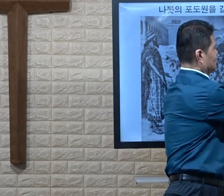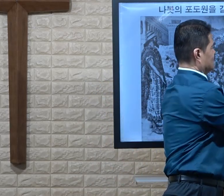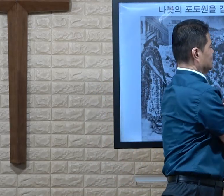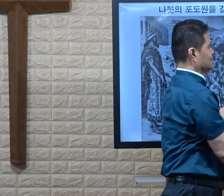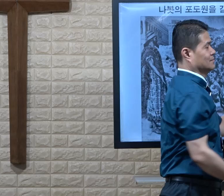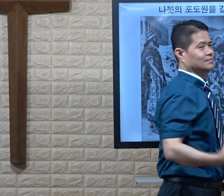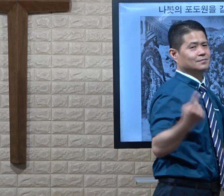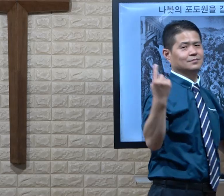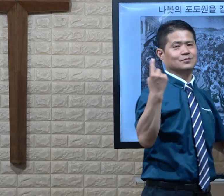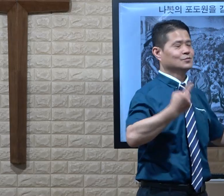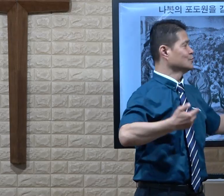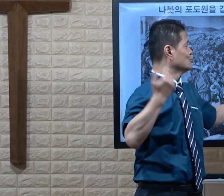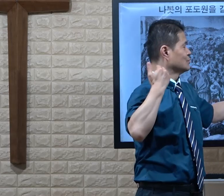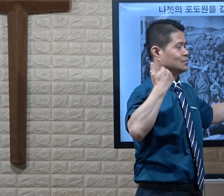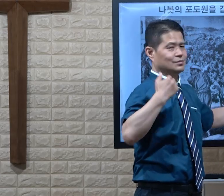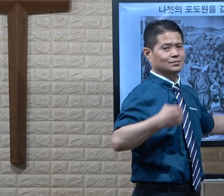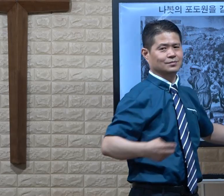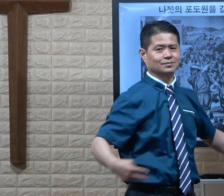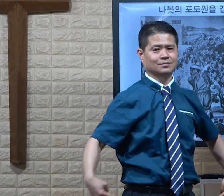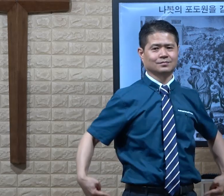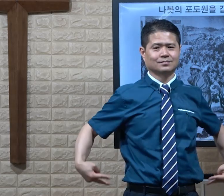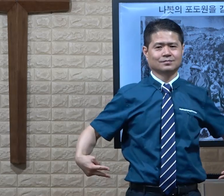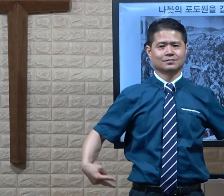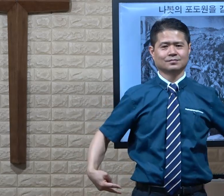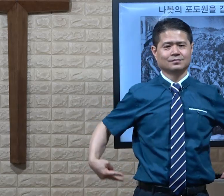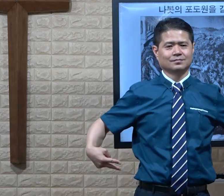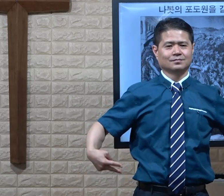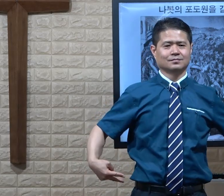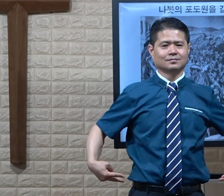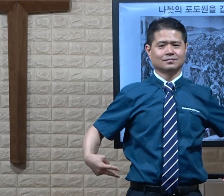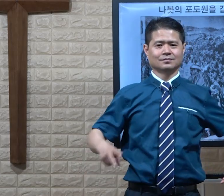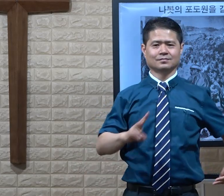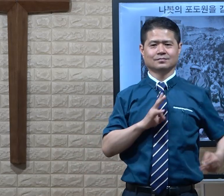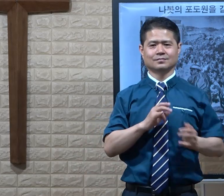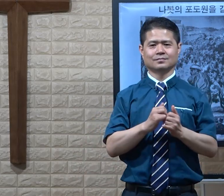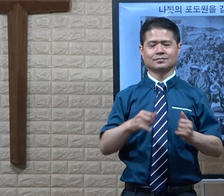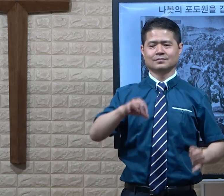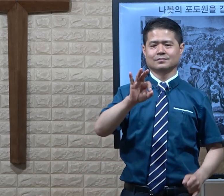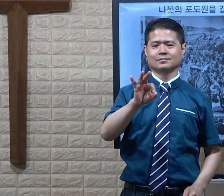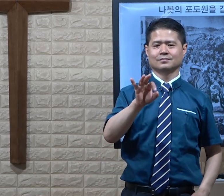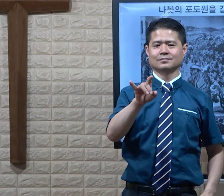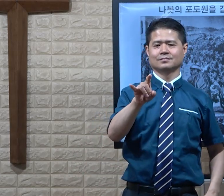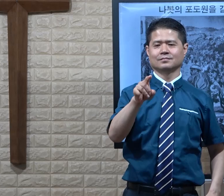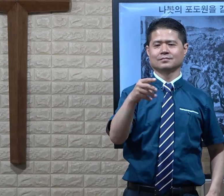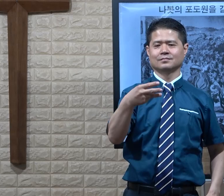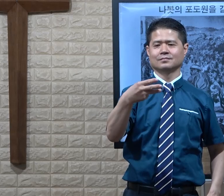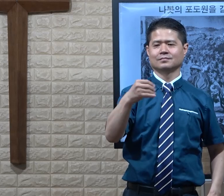왕과 부인 이 두 명이 한 명에게 무엇입니까? 이것은